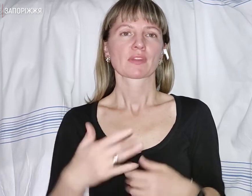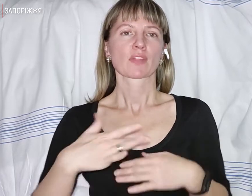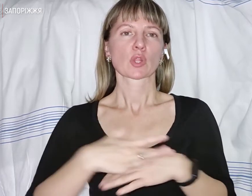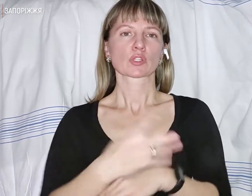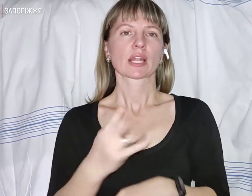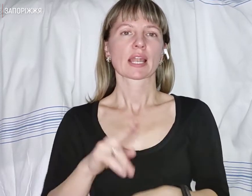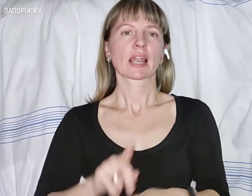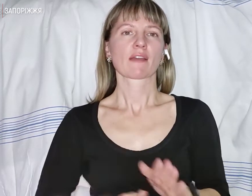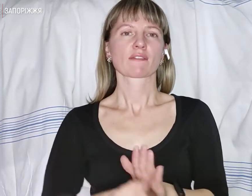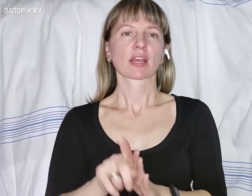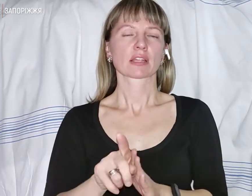А?